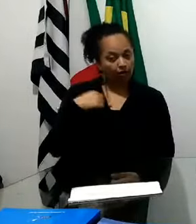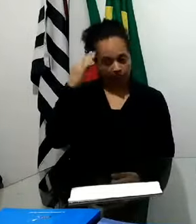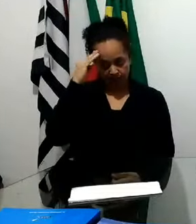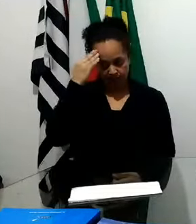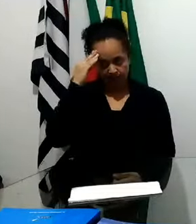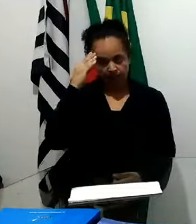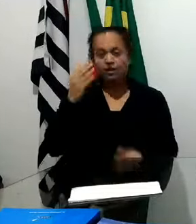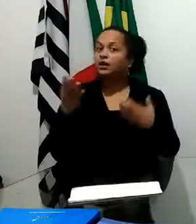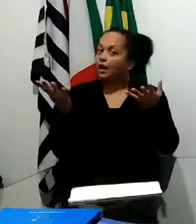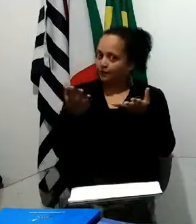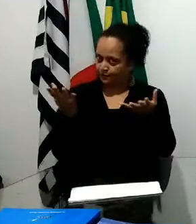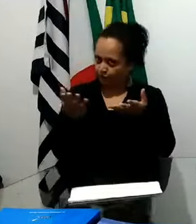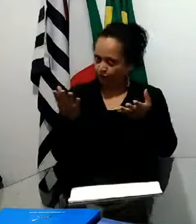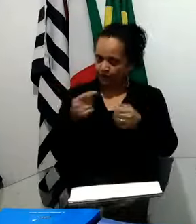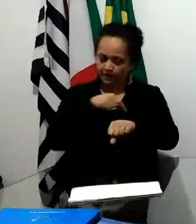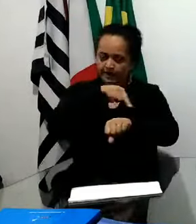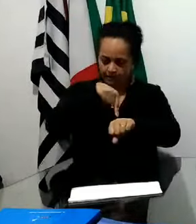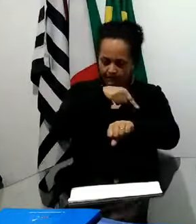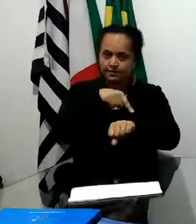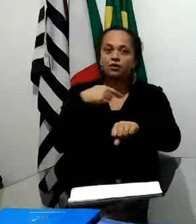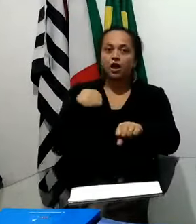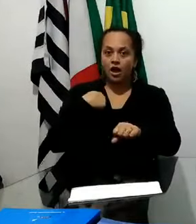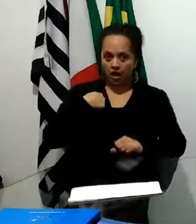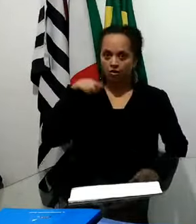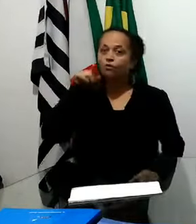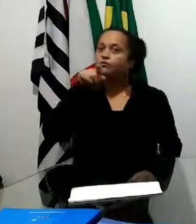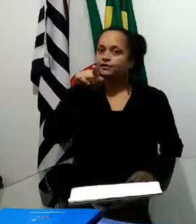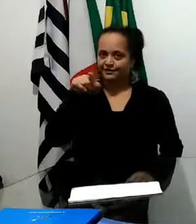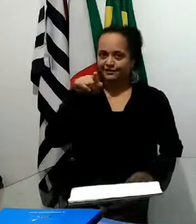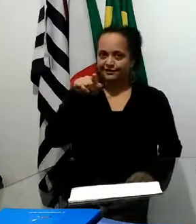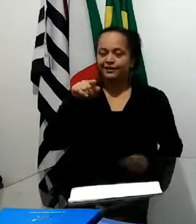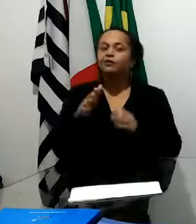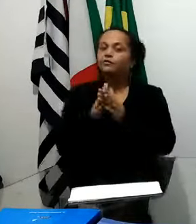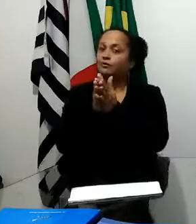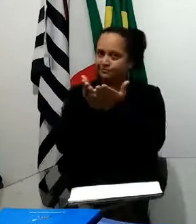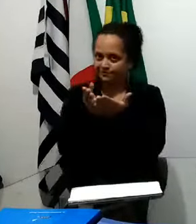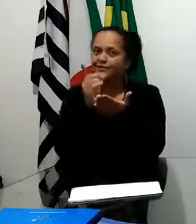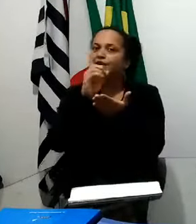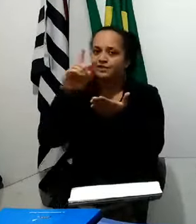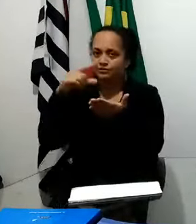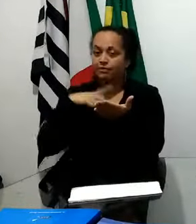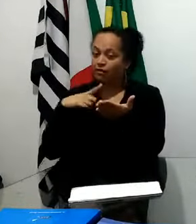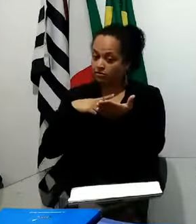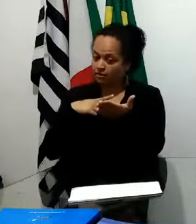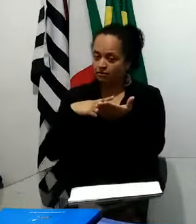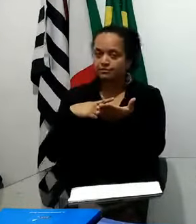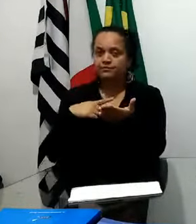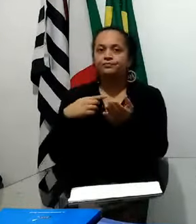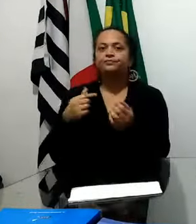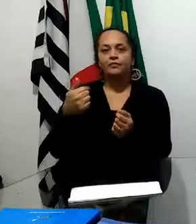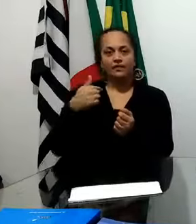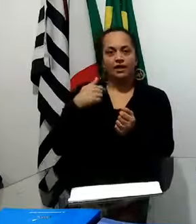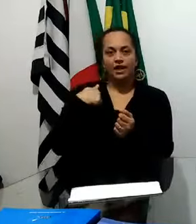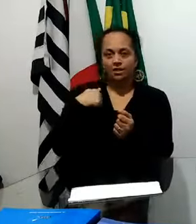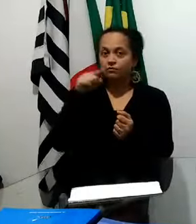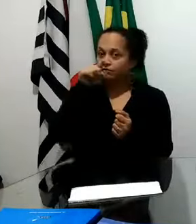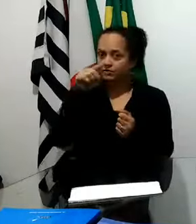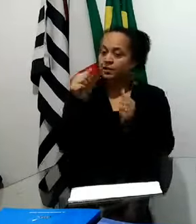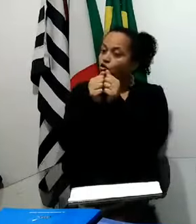e você, o Evangelho chegou até nós nos dias de hoje. Hoje eu e você fazemos parte do corpo de